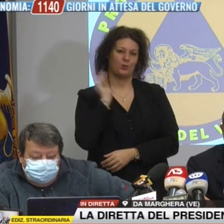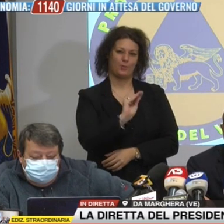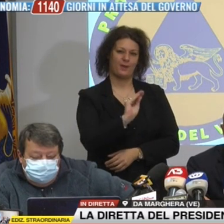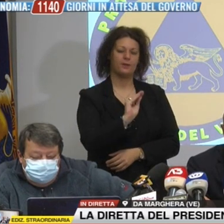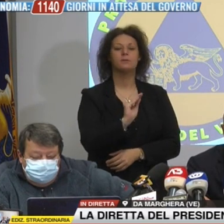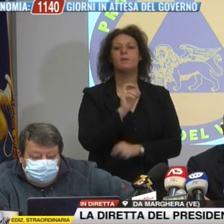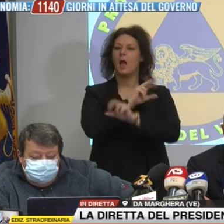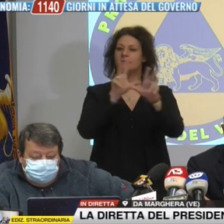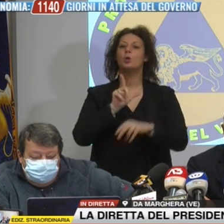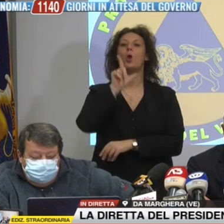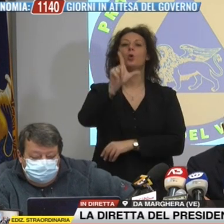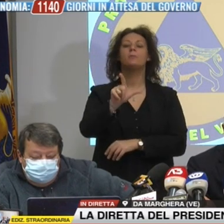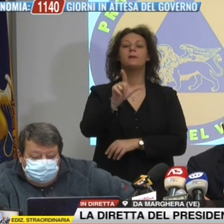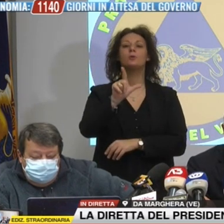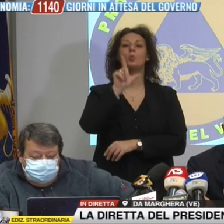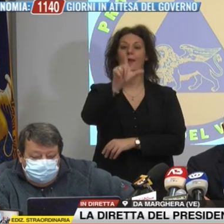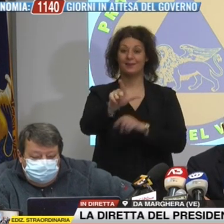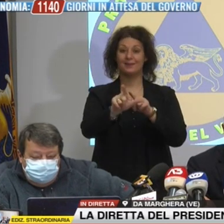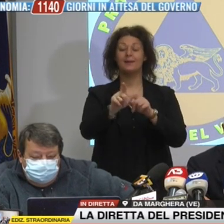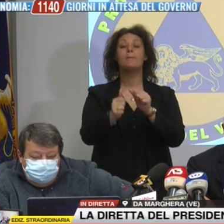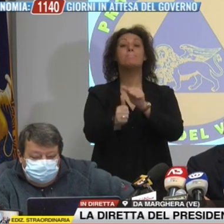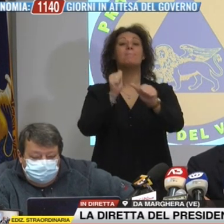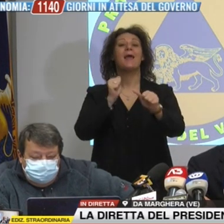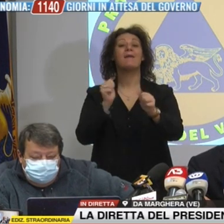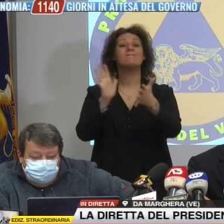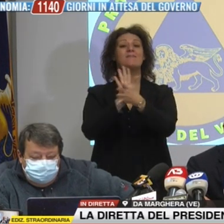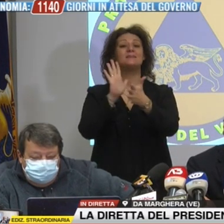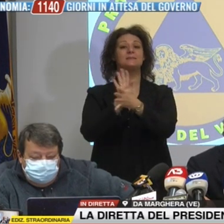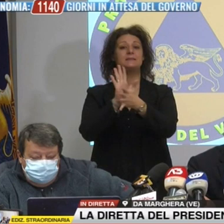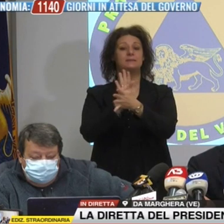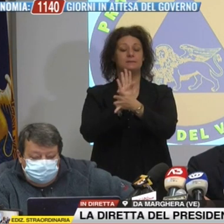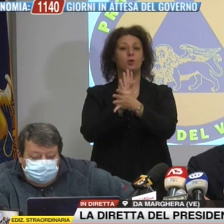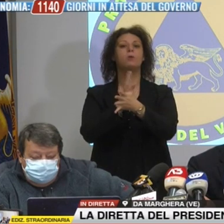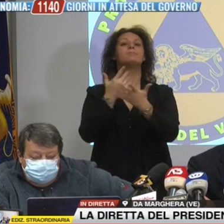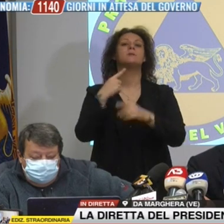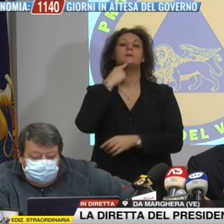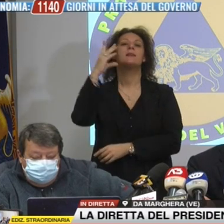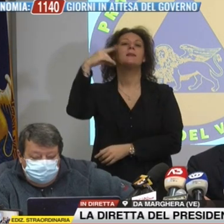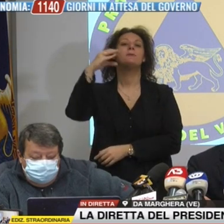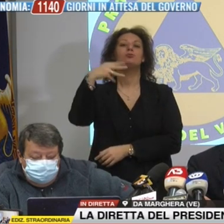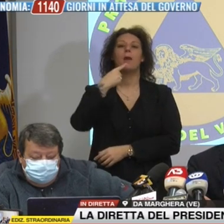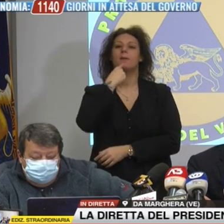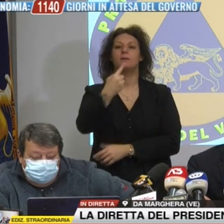è un prefestivo anche per il DPCM, per queste strutture che devono essere chiuse.